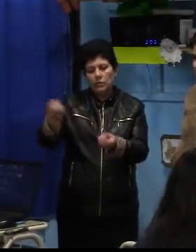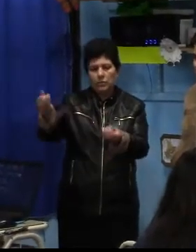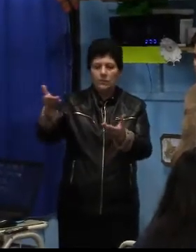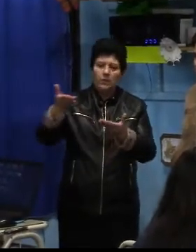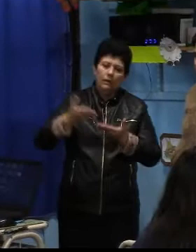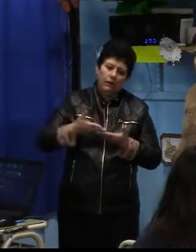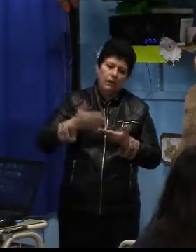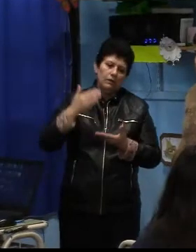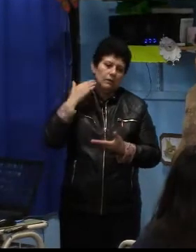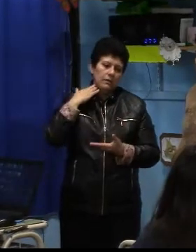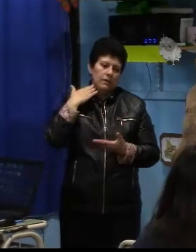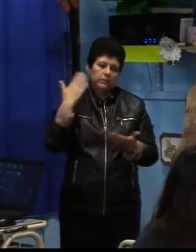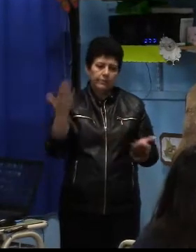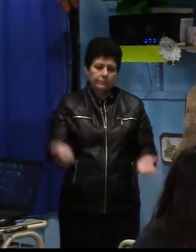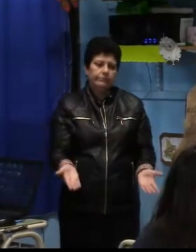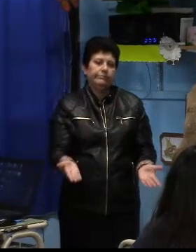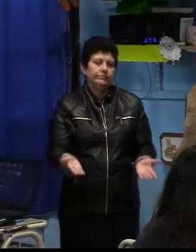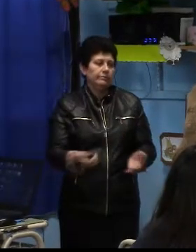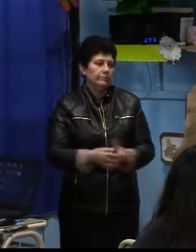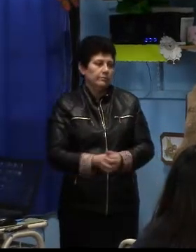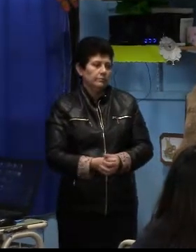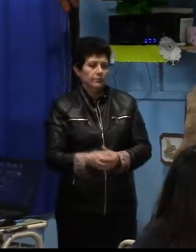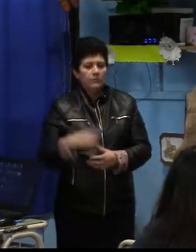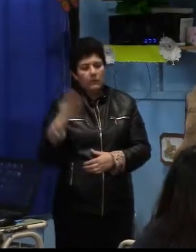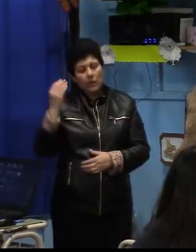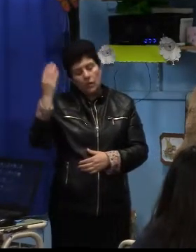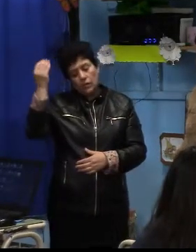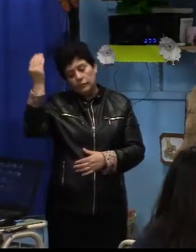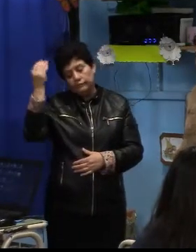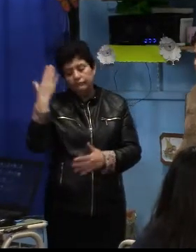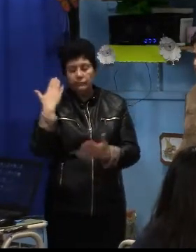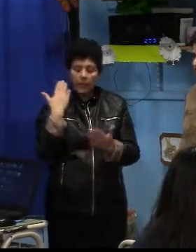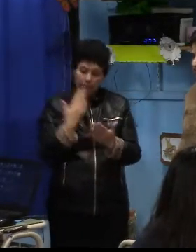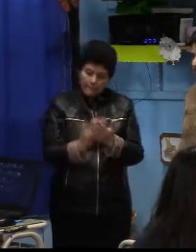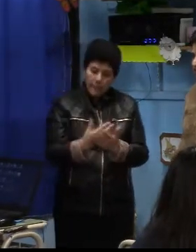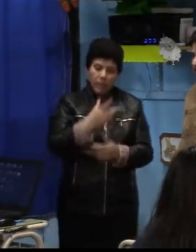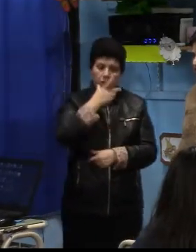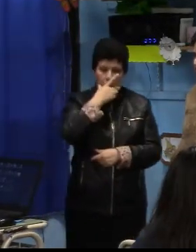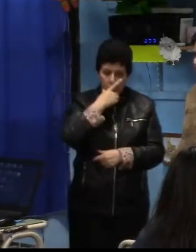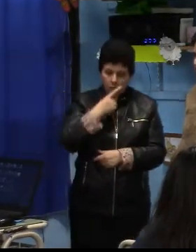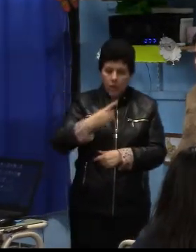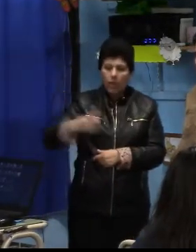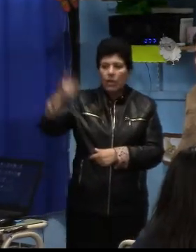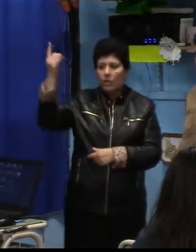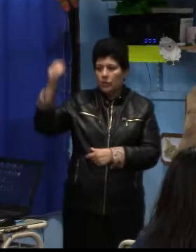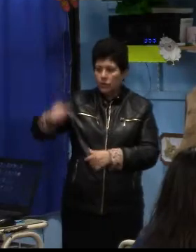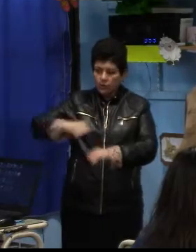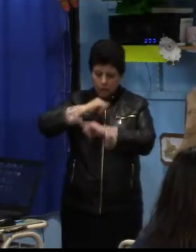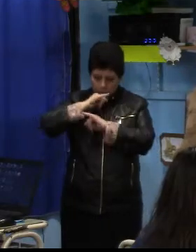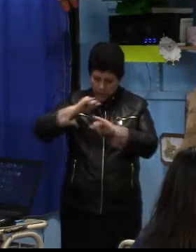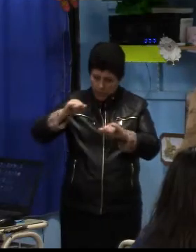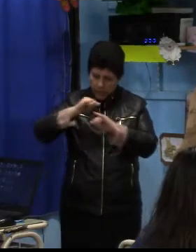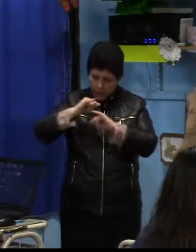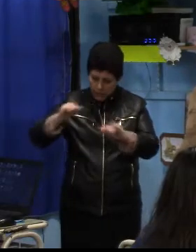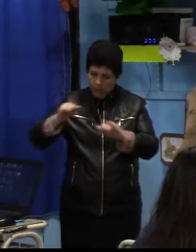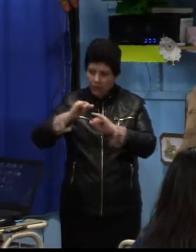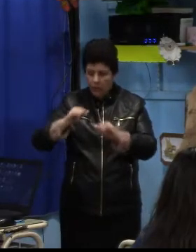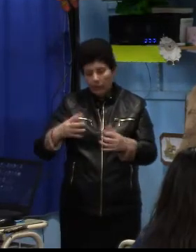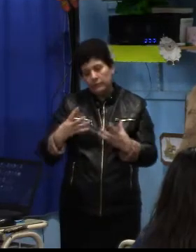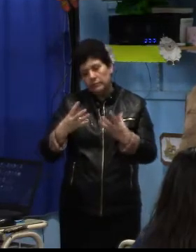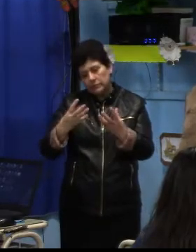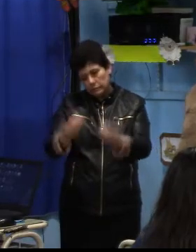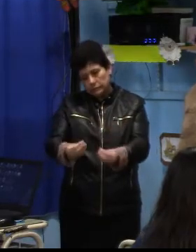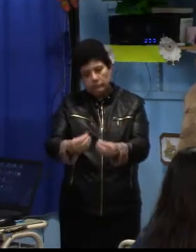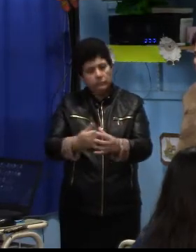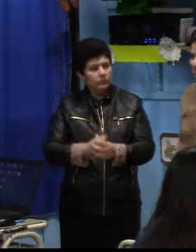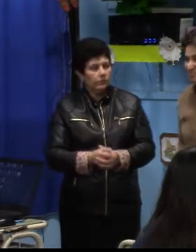¿Sí? Pero bueno, a veces oro y le pido a Dios que el mensaje de algún modo les haya llegado, que los libros no estén ligados.